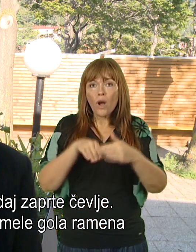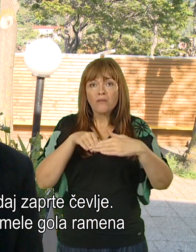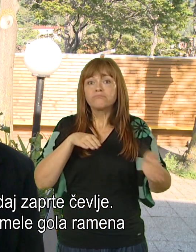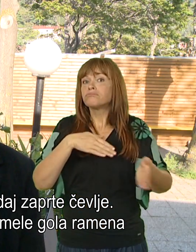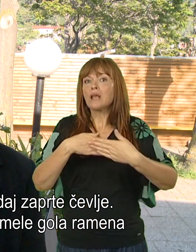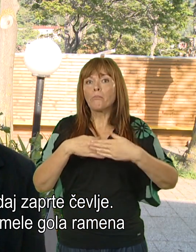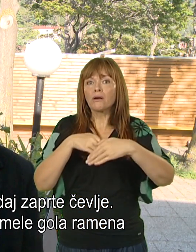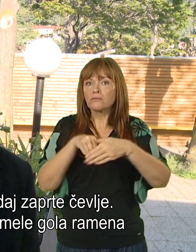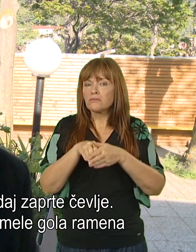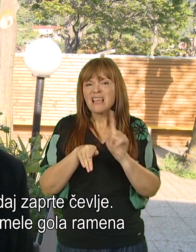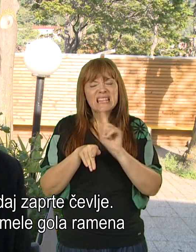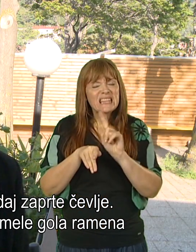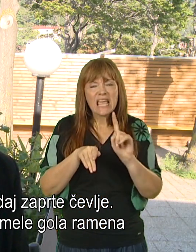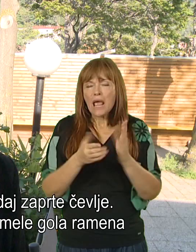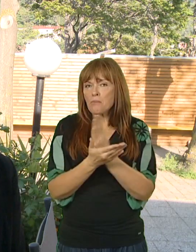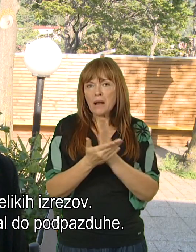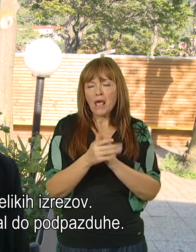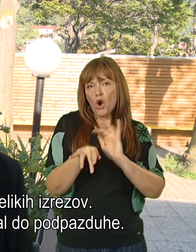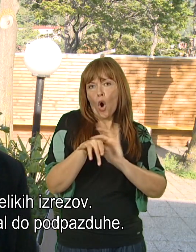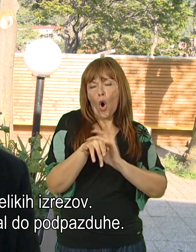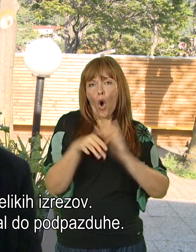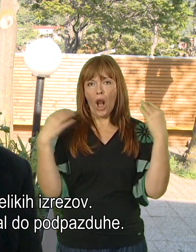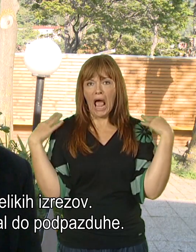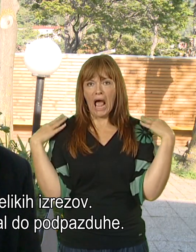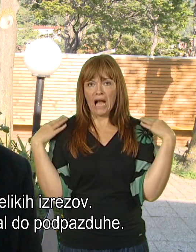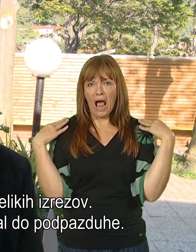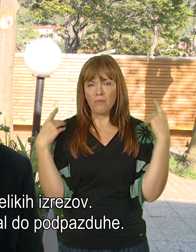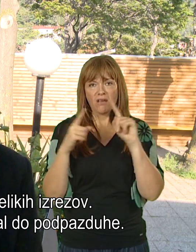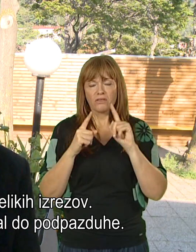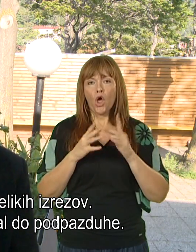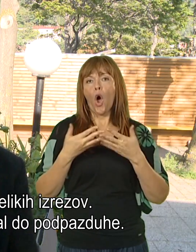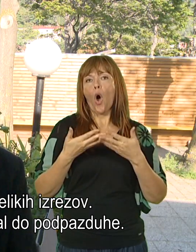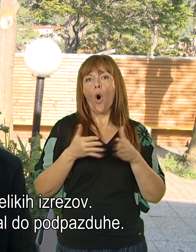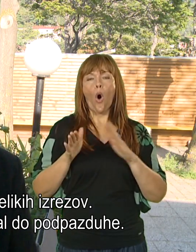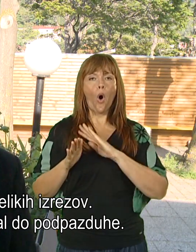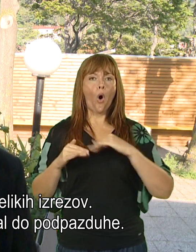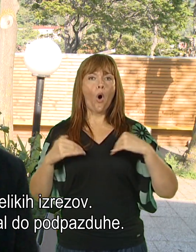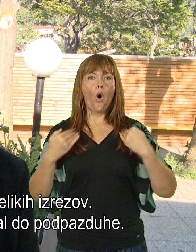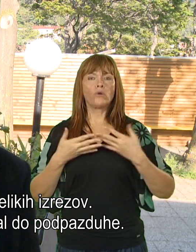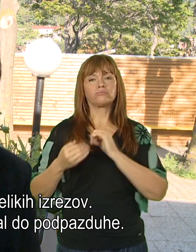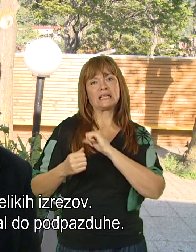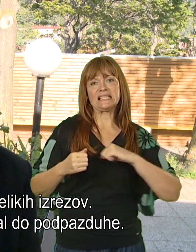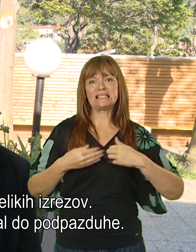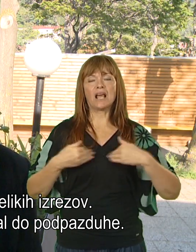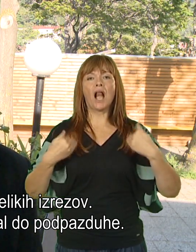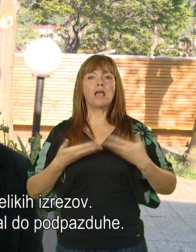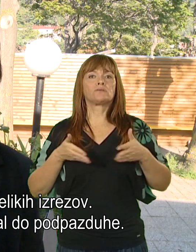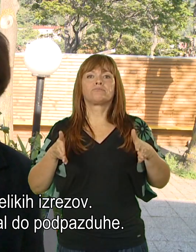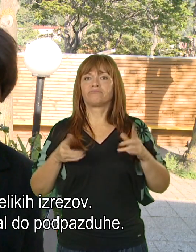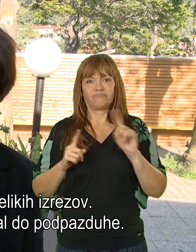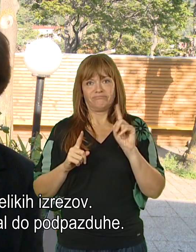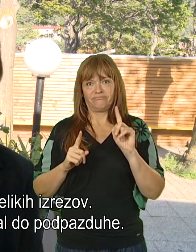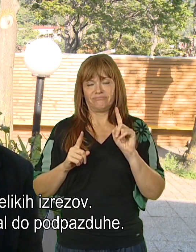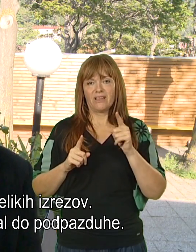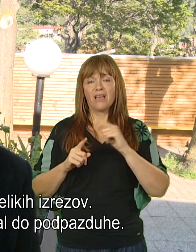Ni primerno, da bi imele gola ramena in tudi ne preveč odprtih, ne prevelikih izrezov. Izrez